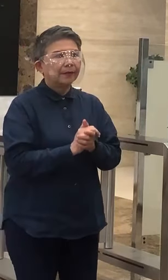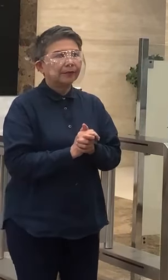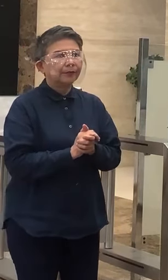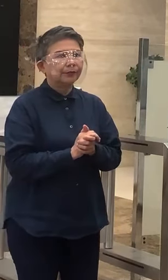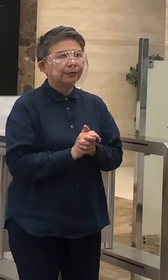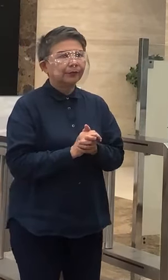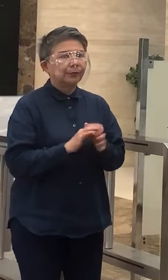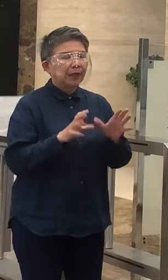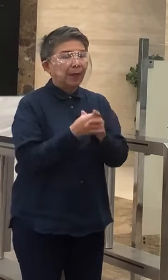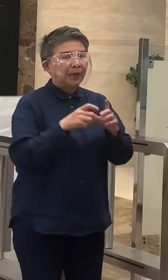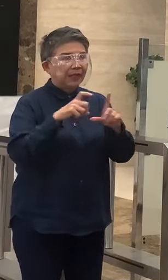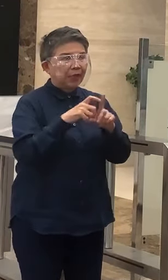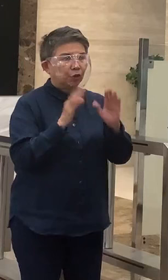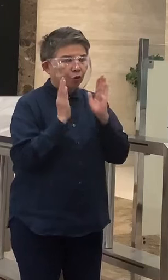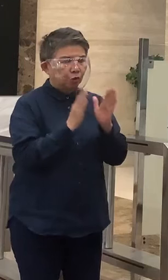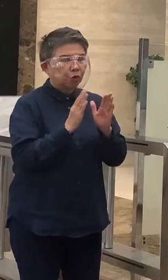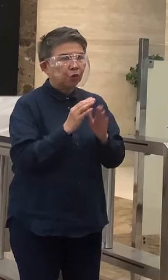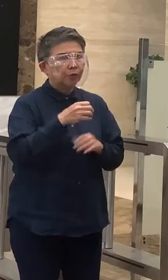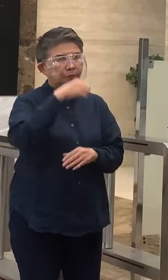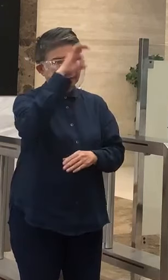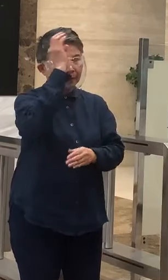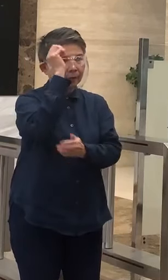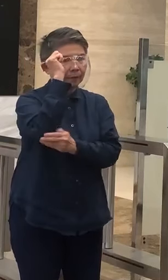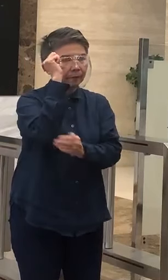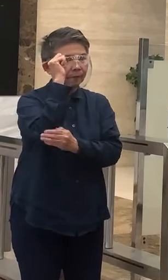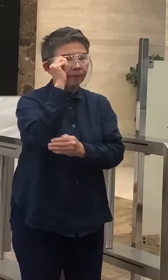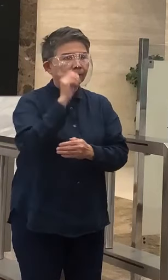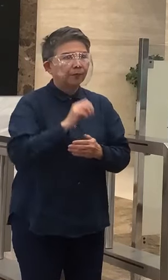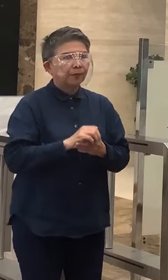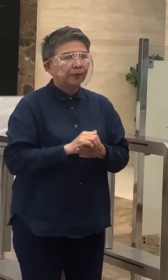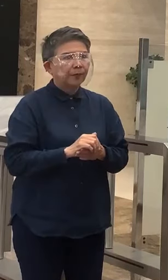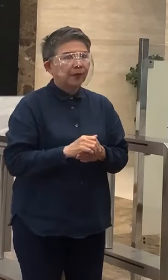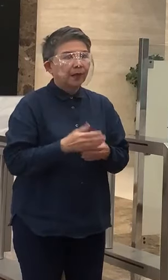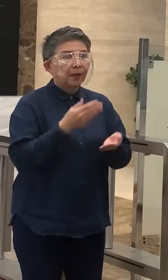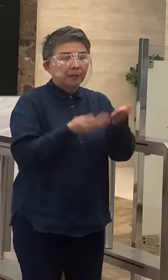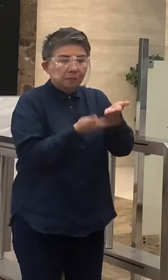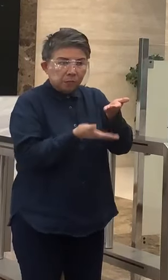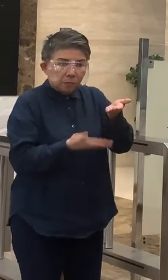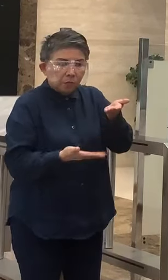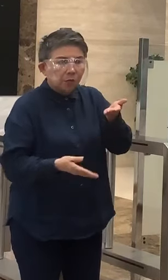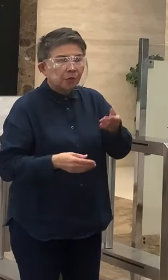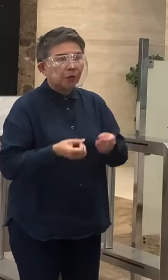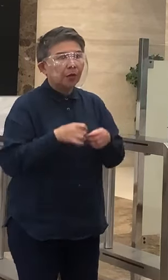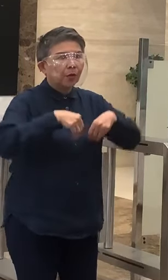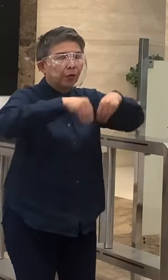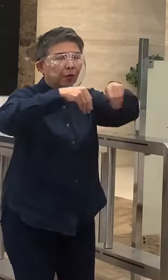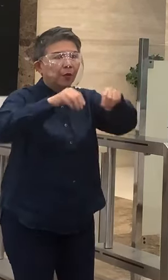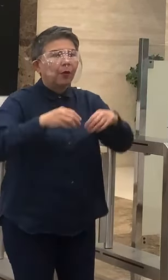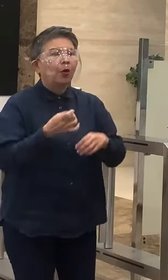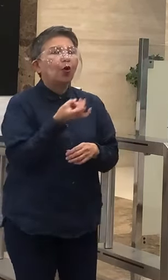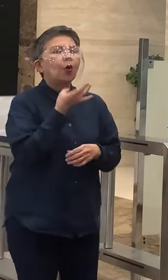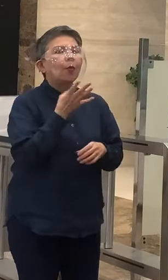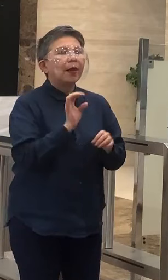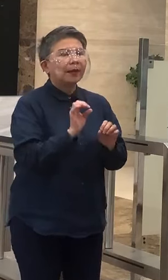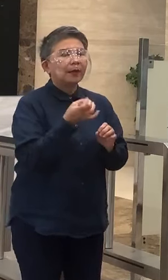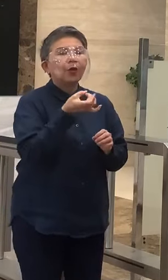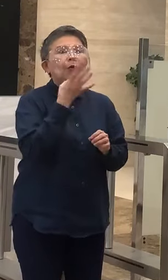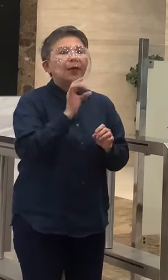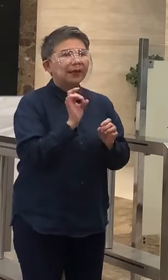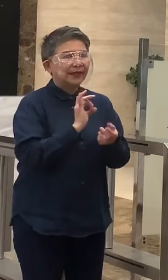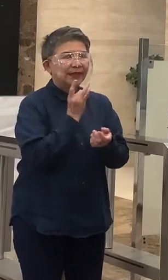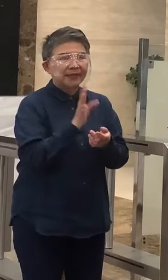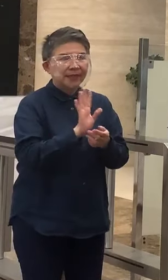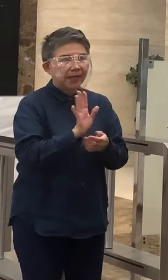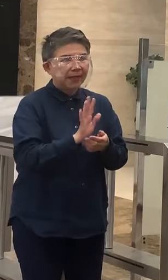dipilih khusus bareskrim Polri berkas perkara pedagang obat tanpa izin dan